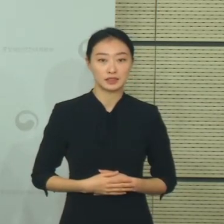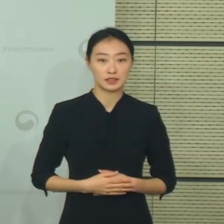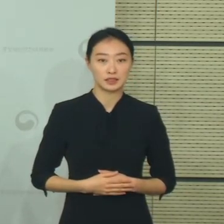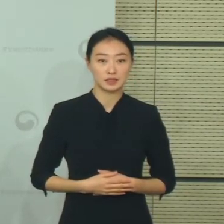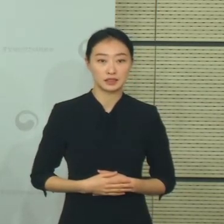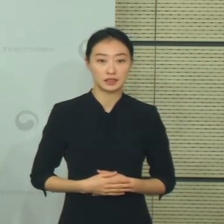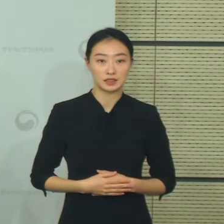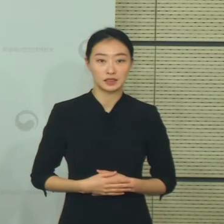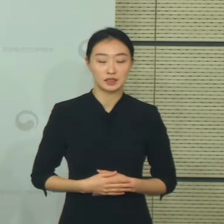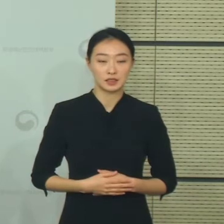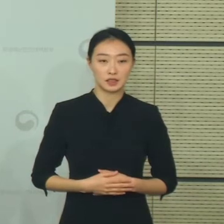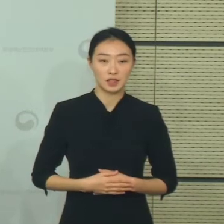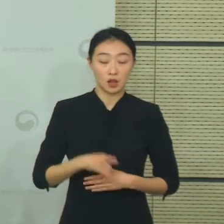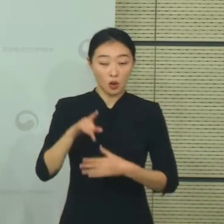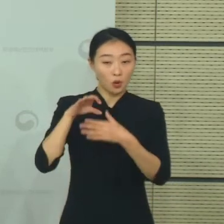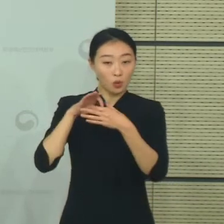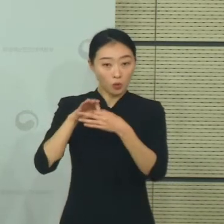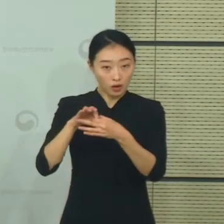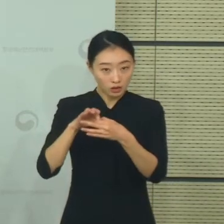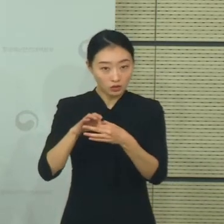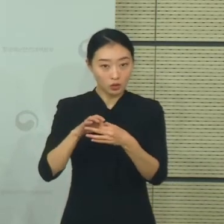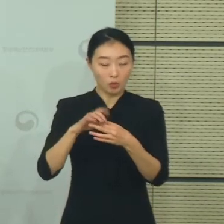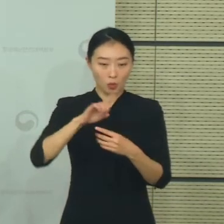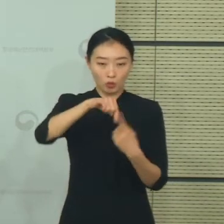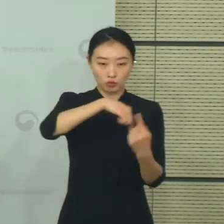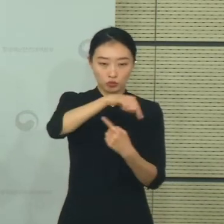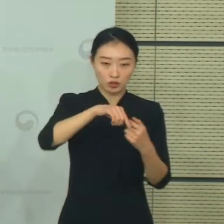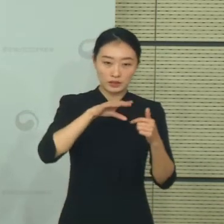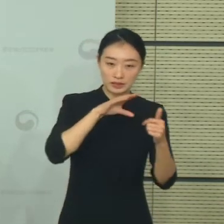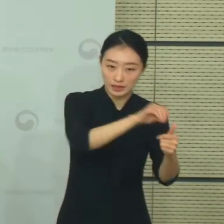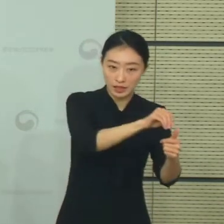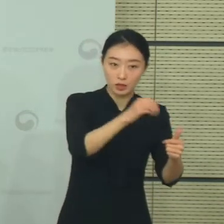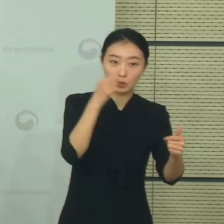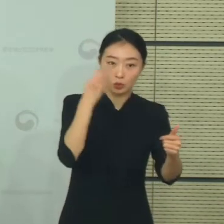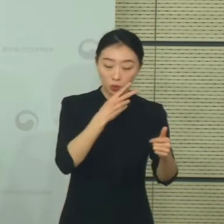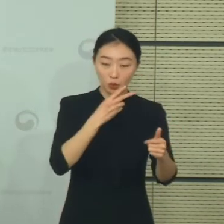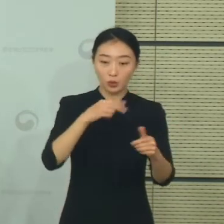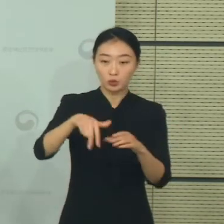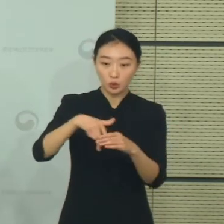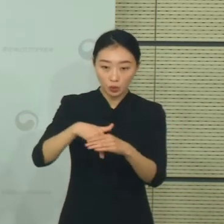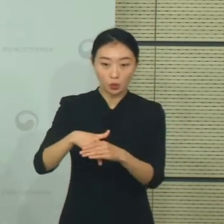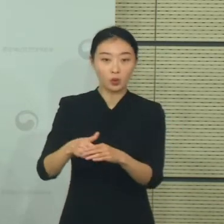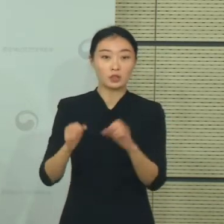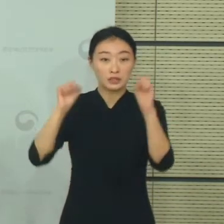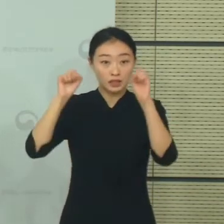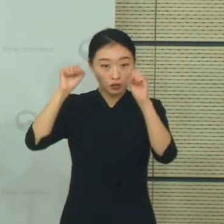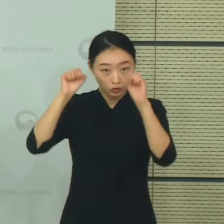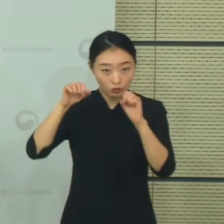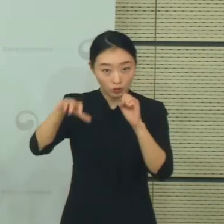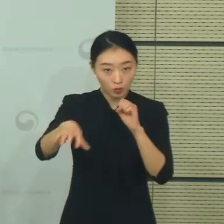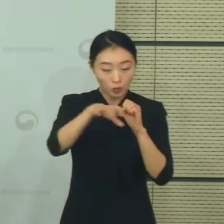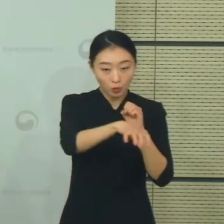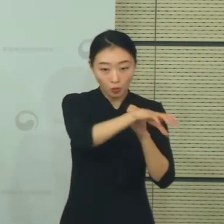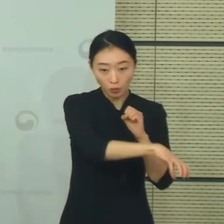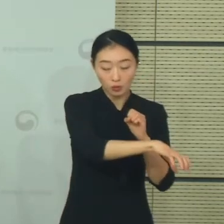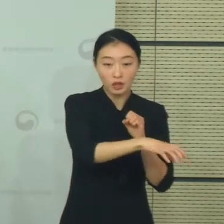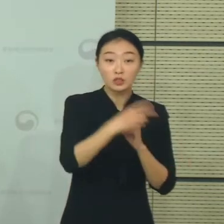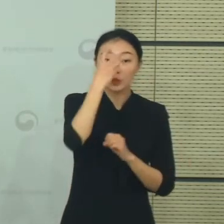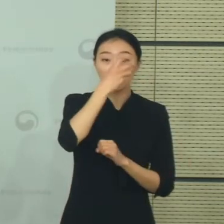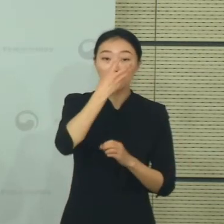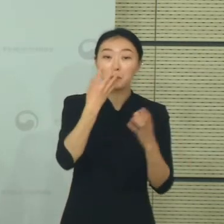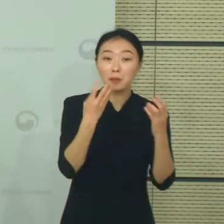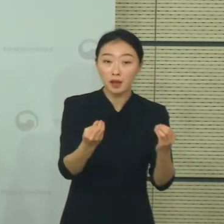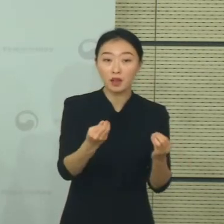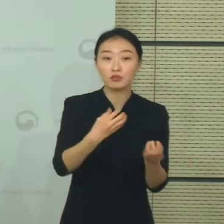정도일지 모르겠지만 관련해서 운영 제한된 종교, 실내체육, 유흥시설 전국 총수, 어제 점검한 곳